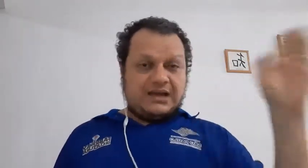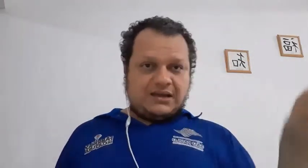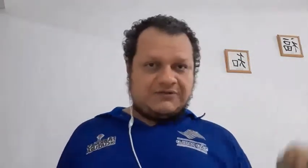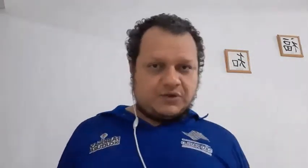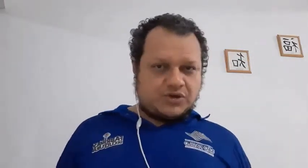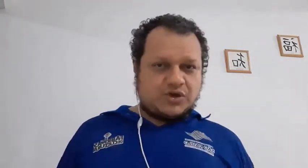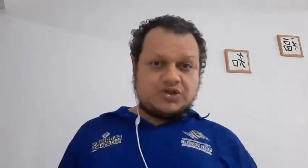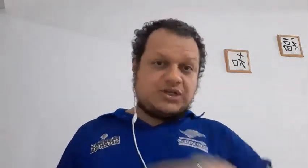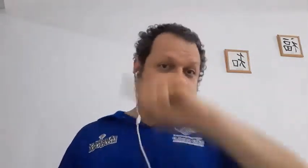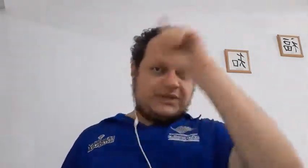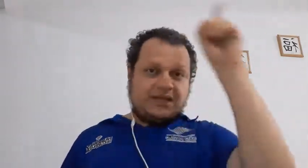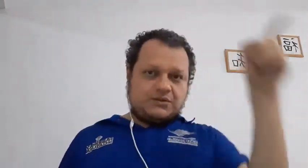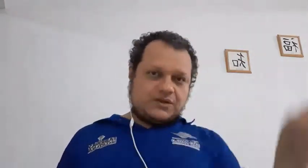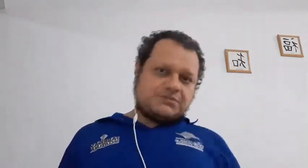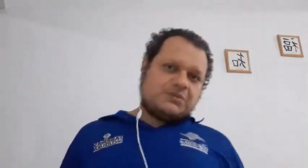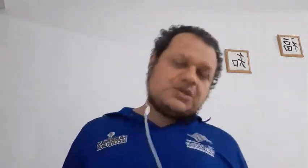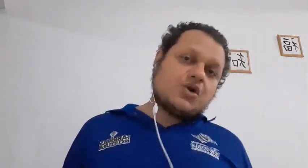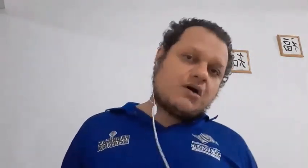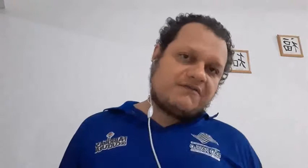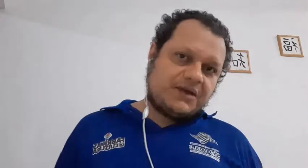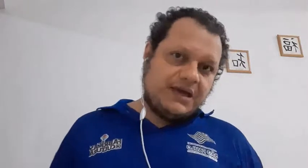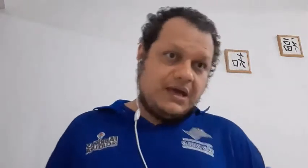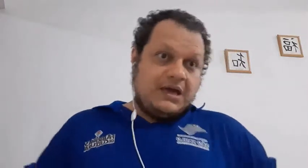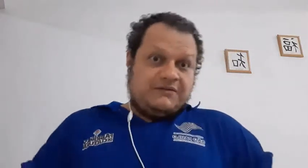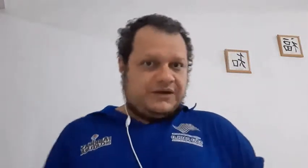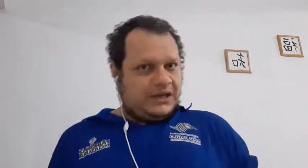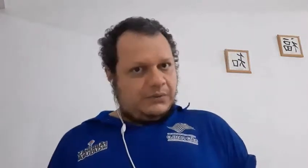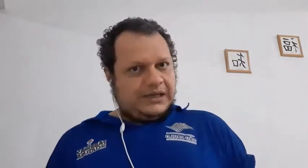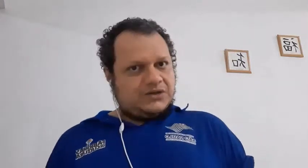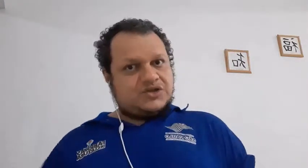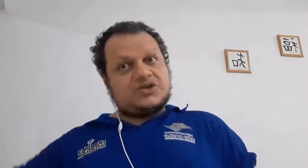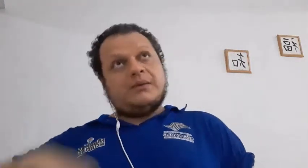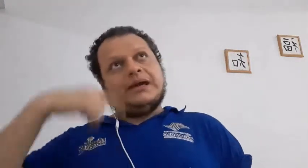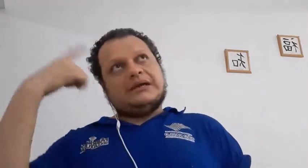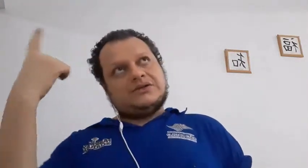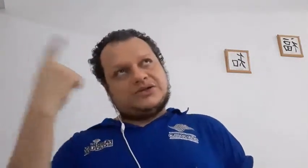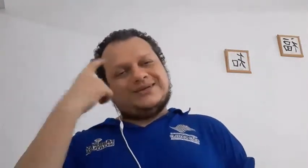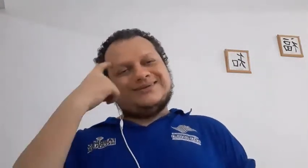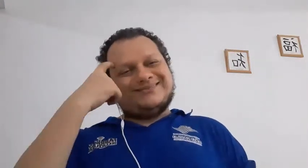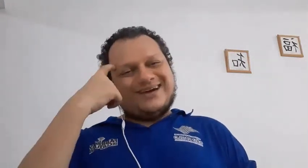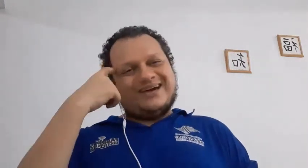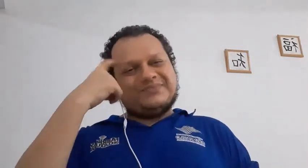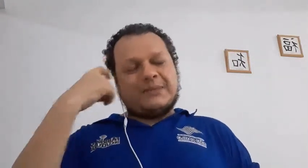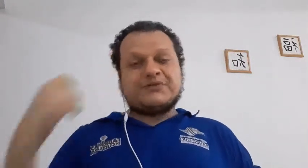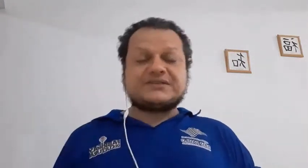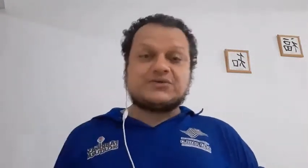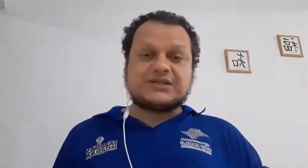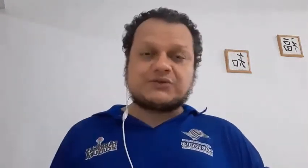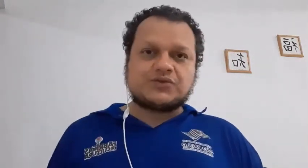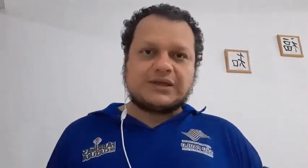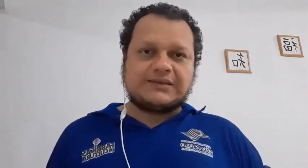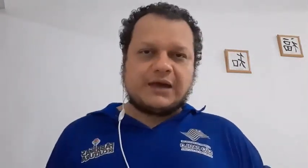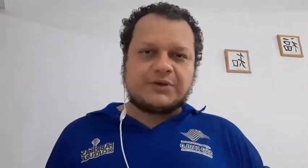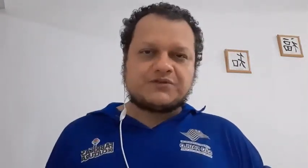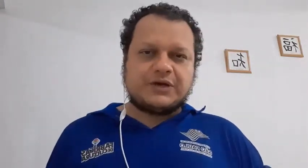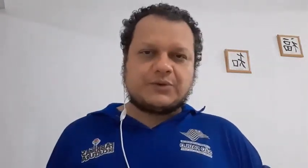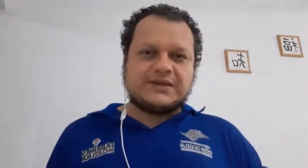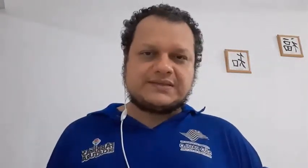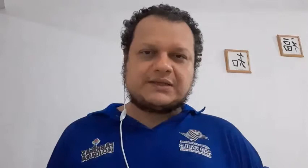na fonoaudiologia. E em 2009, finalmente, somente, não é? A profissão de tradutor e intérprete foi reconhecida no